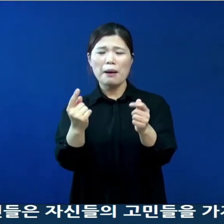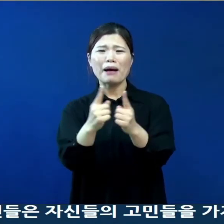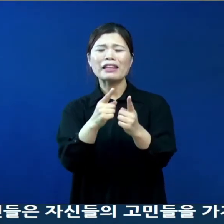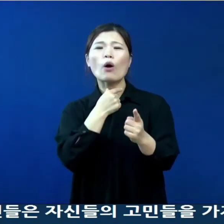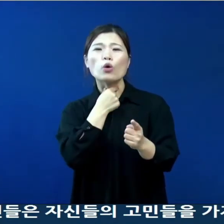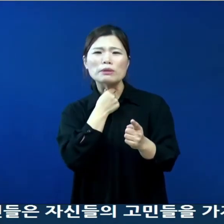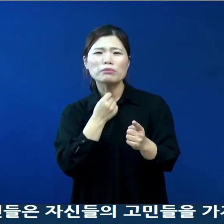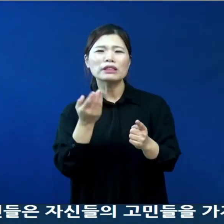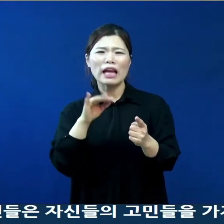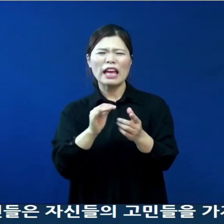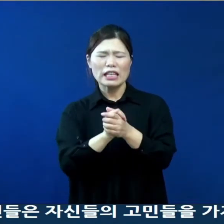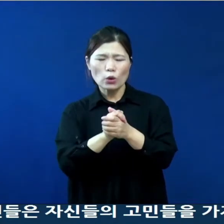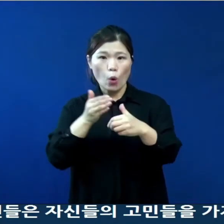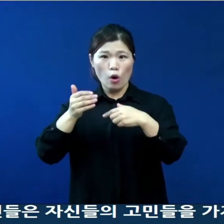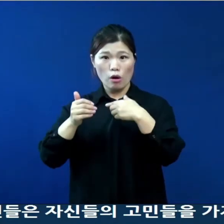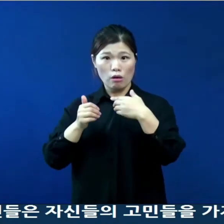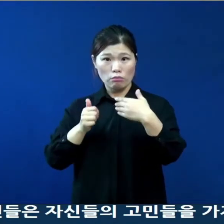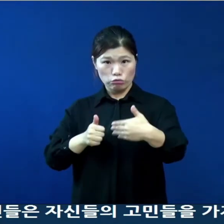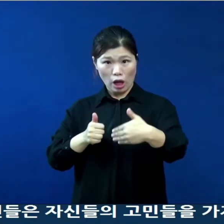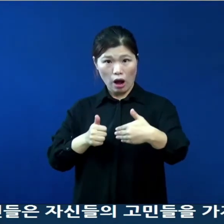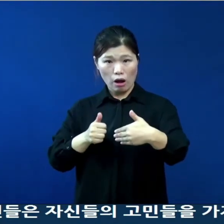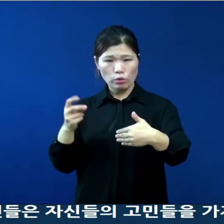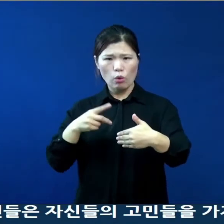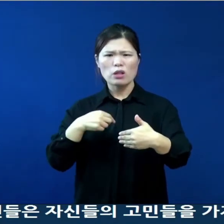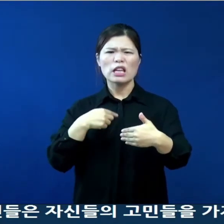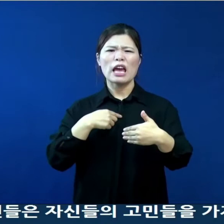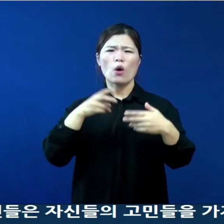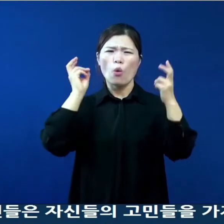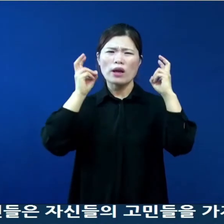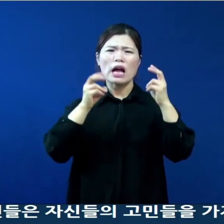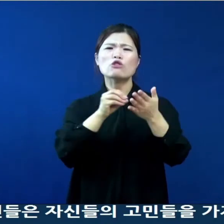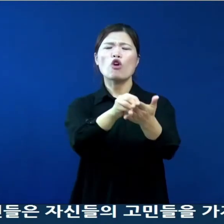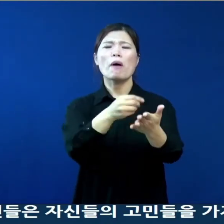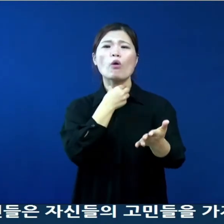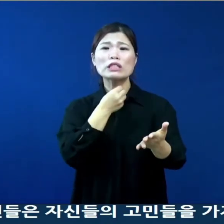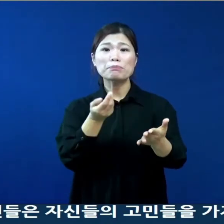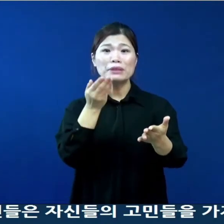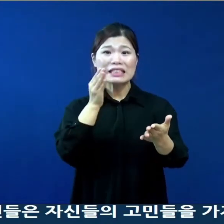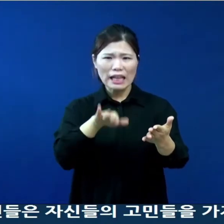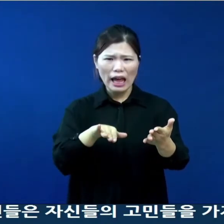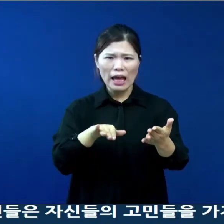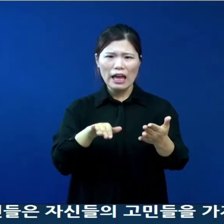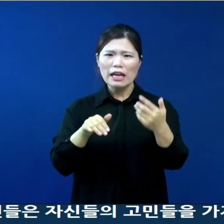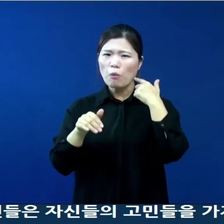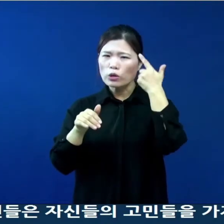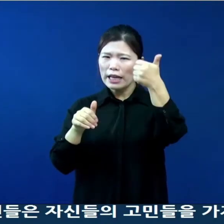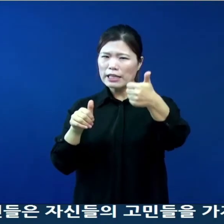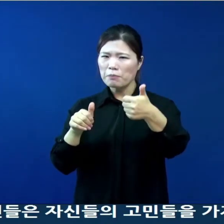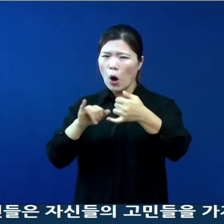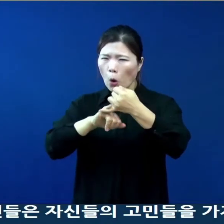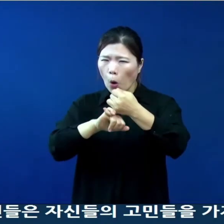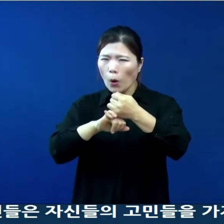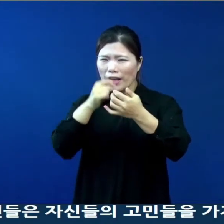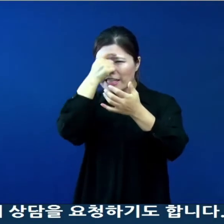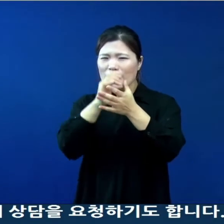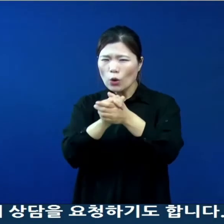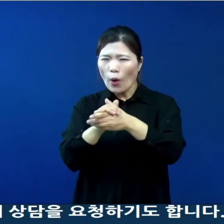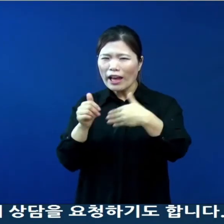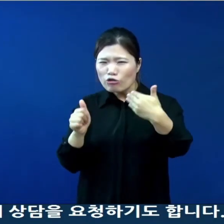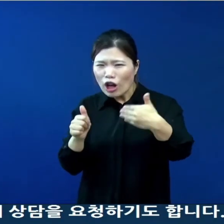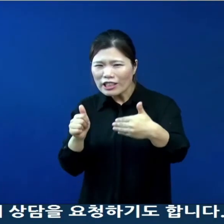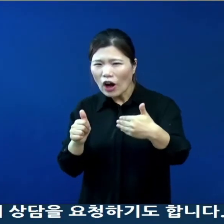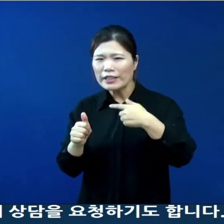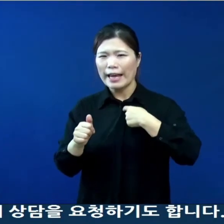직장에 취업하려고 하는데 제 능력이 좀 부족합니다. 목사님 기도해 주셔서 꼭 제가 원하는 직장에 취업할 수